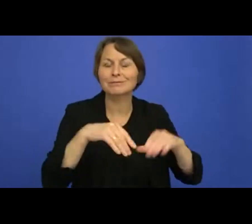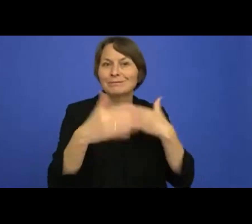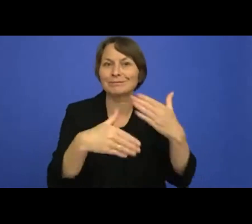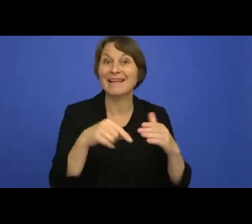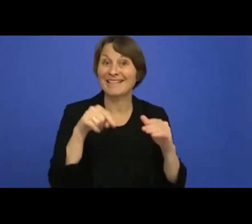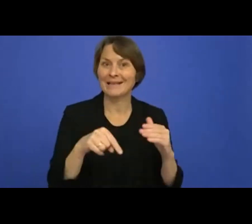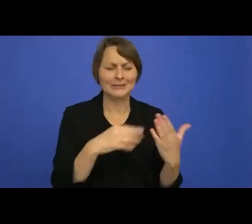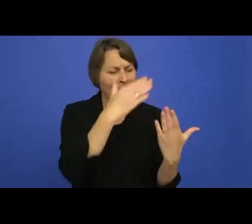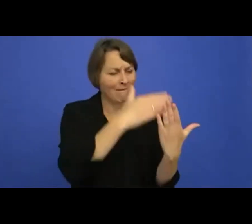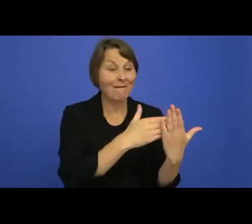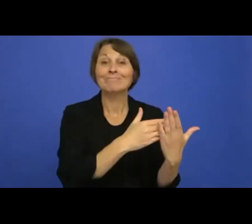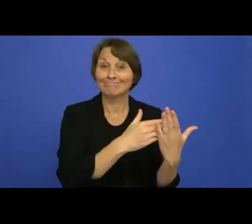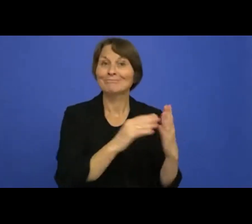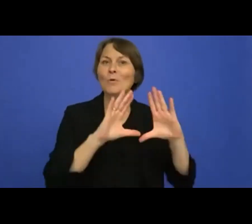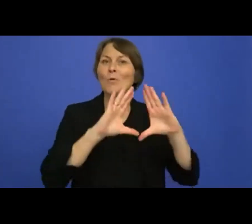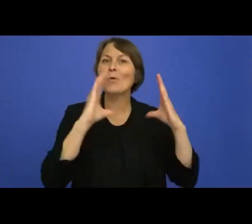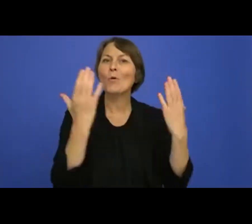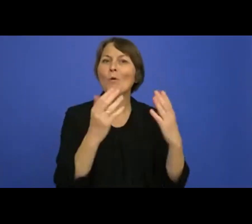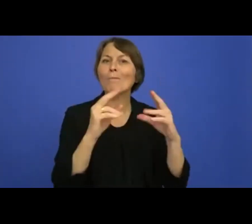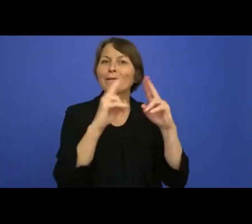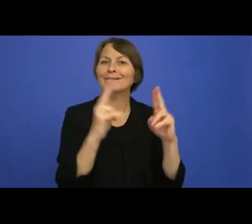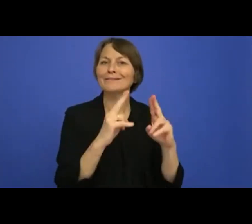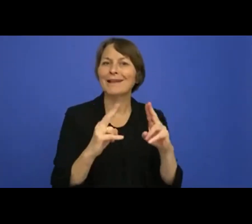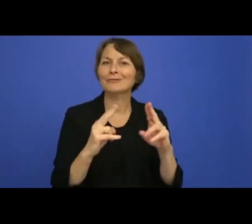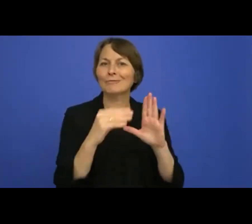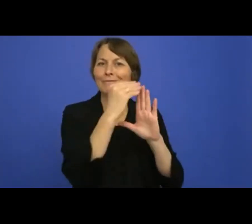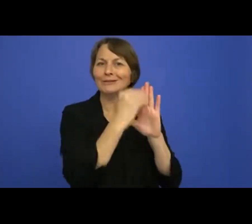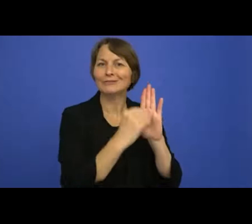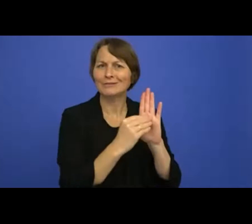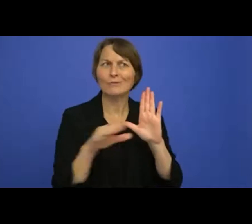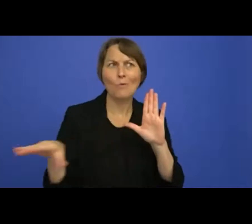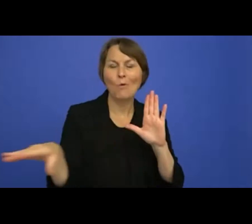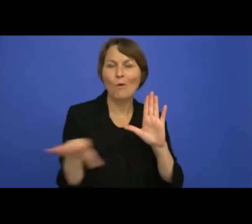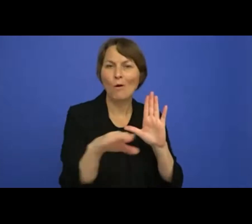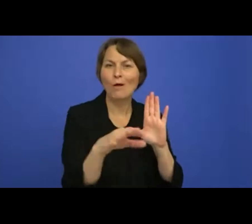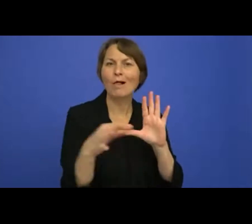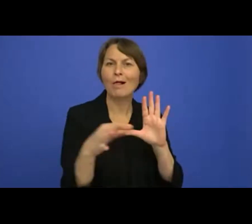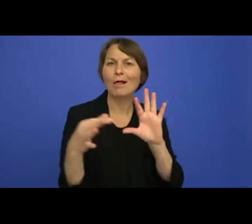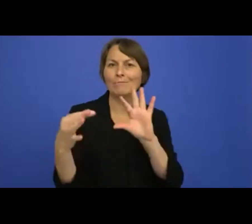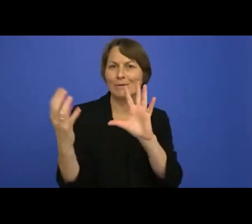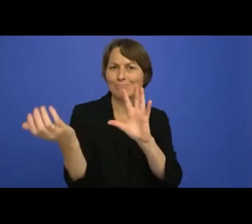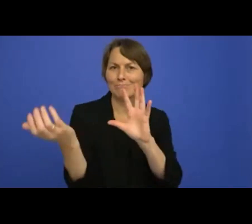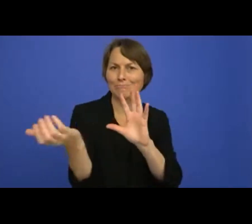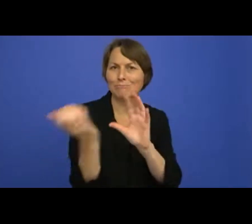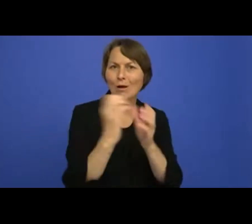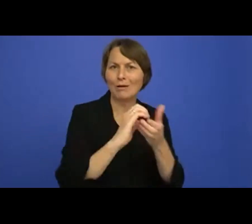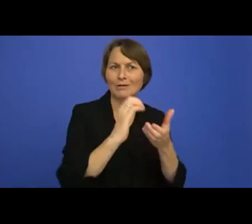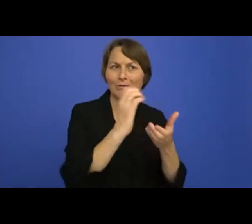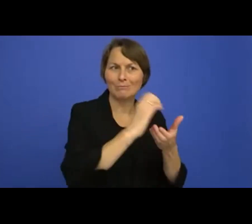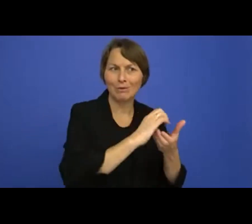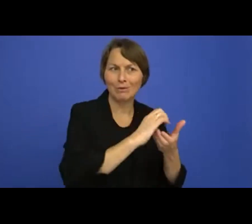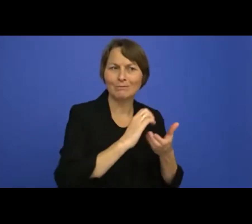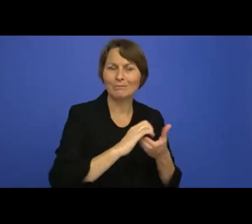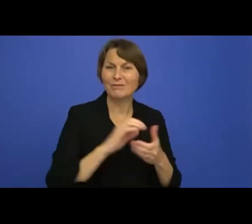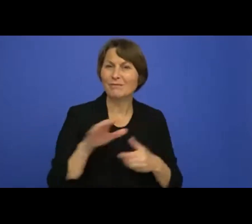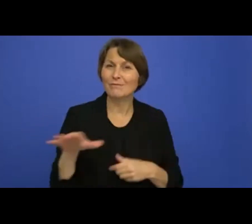cette nouvelle stratégie de partenariat qui a été prévue avec les États membres de l'UNESCO et les partenaires en matière